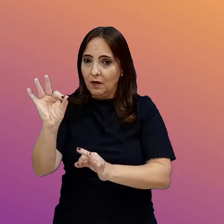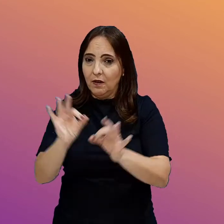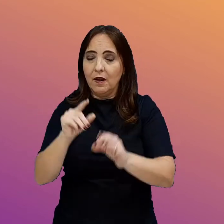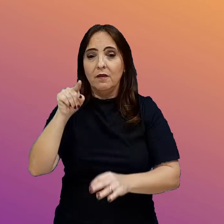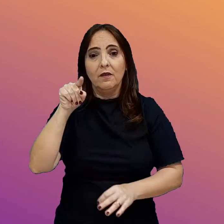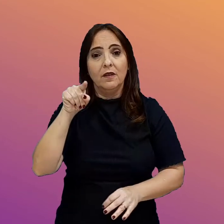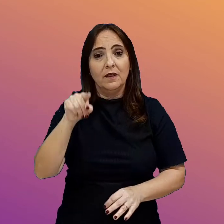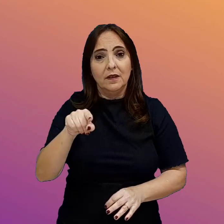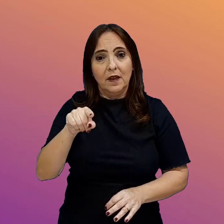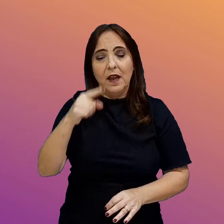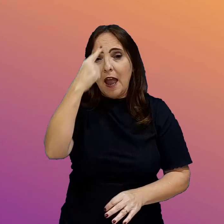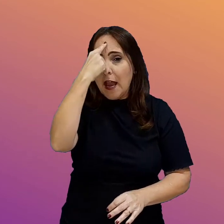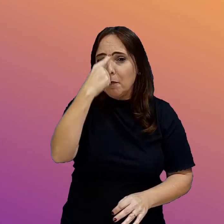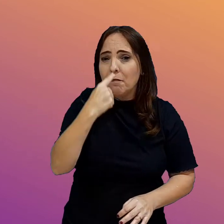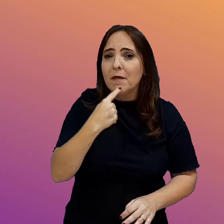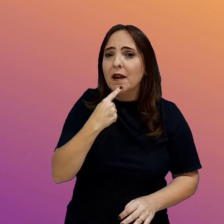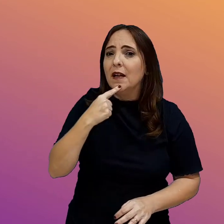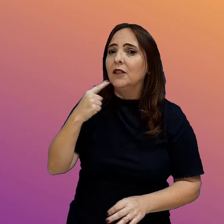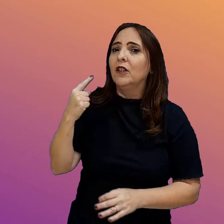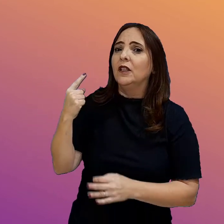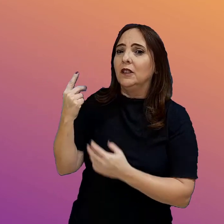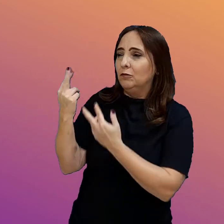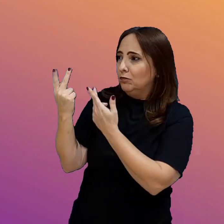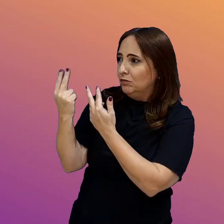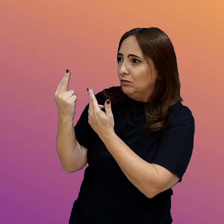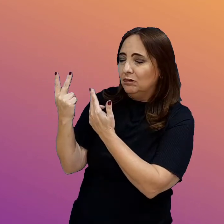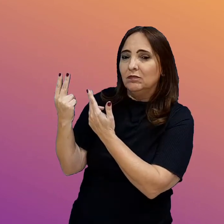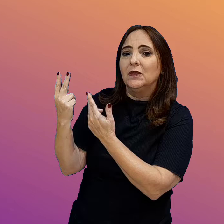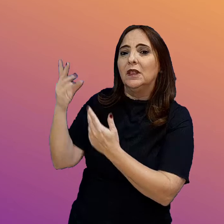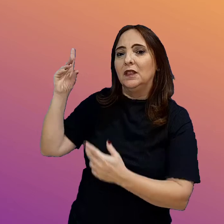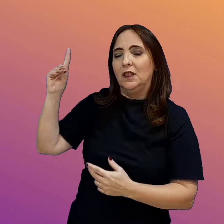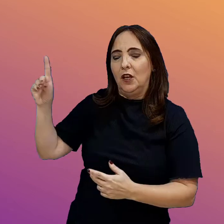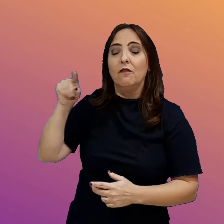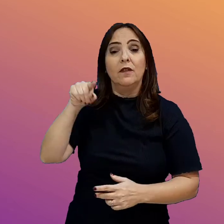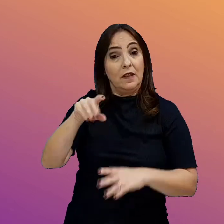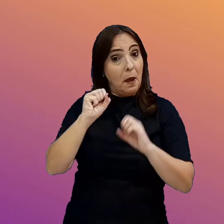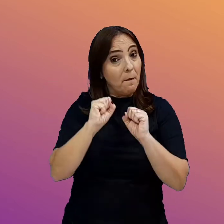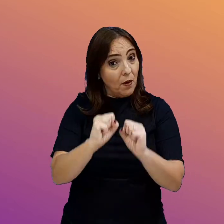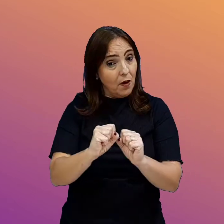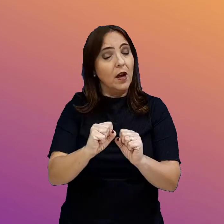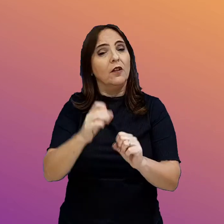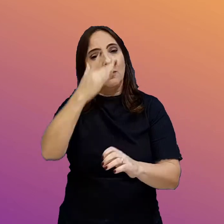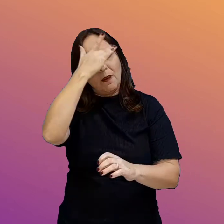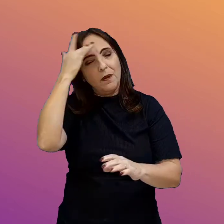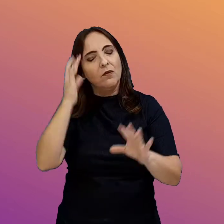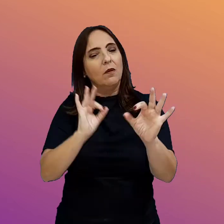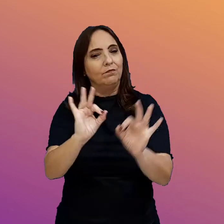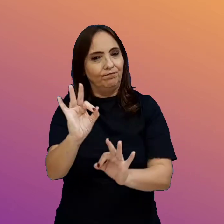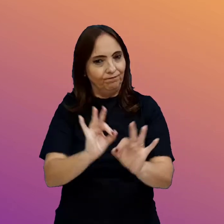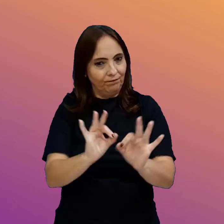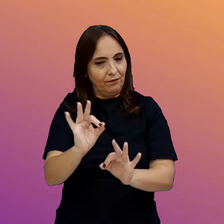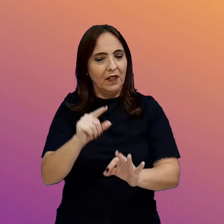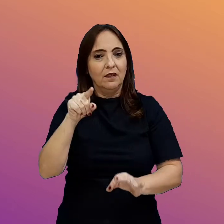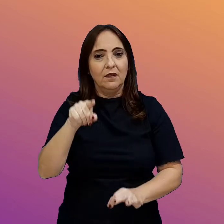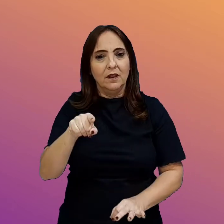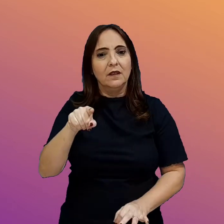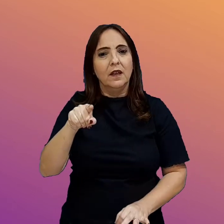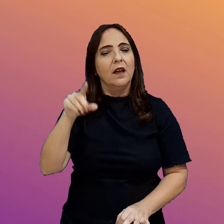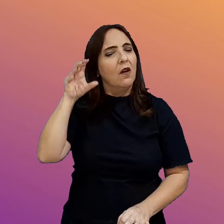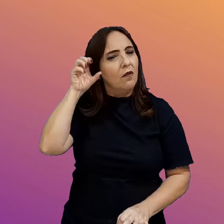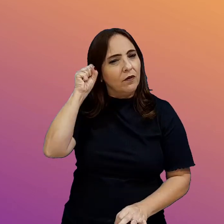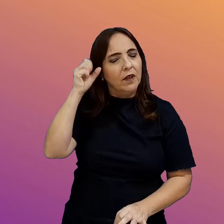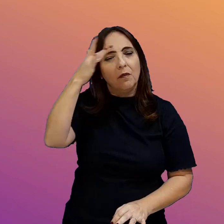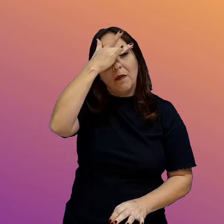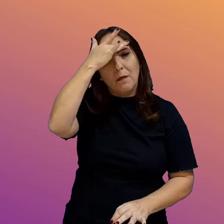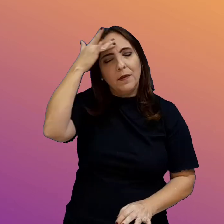imagem e semelhança desse Deus. Você pode ser, sim, uma pessoa organizada. E olha que você está falando, você está ouvindo aqui uma